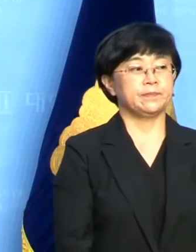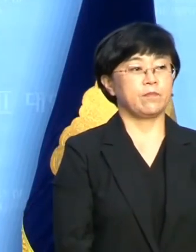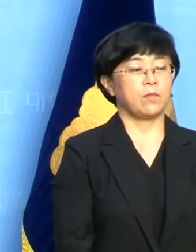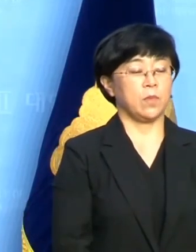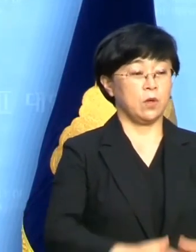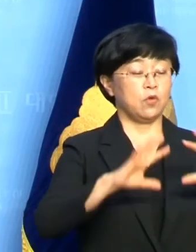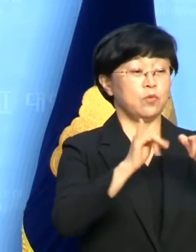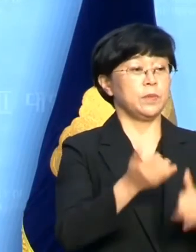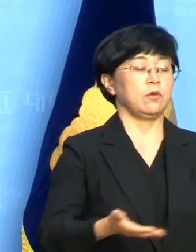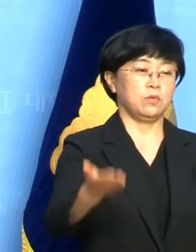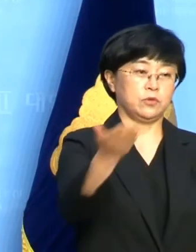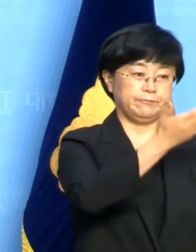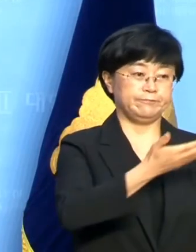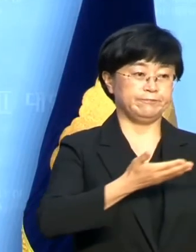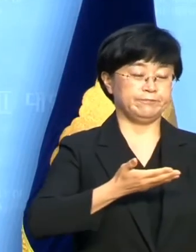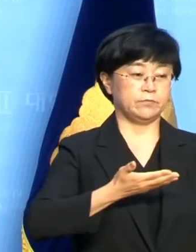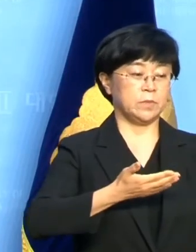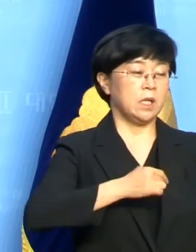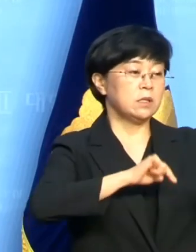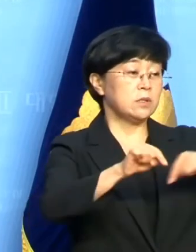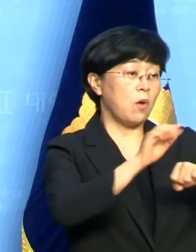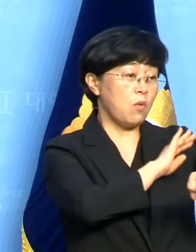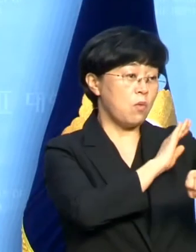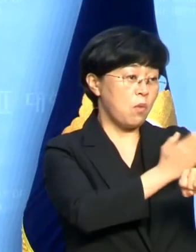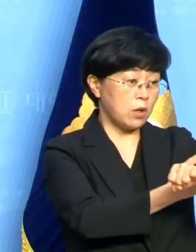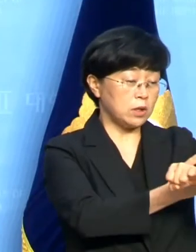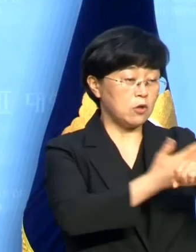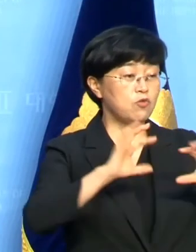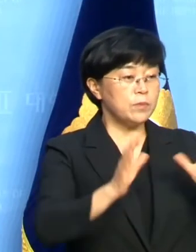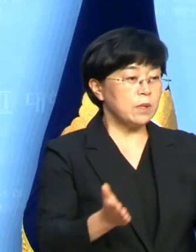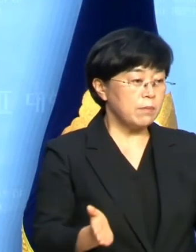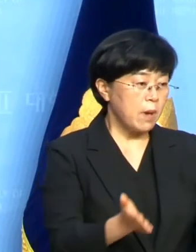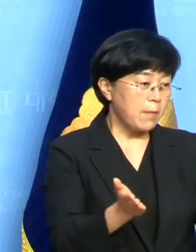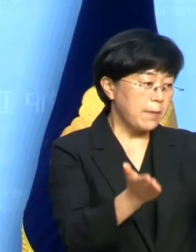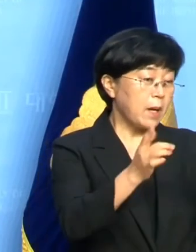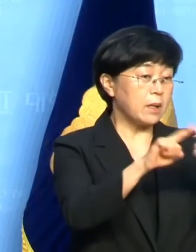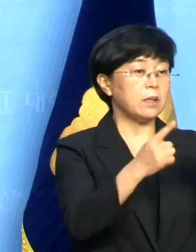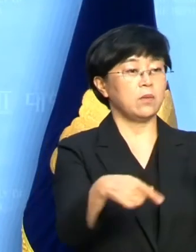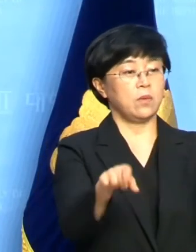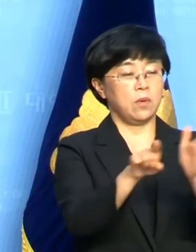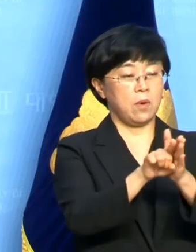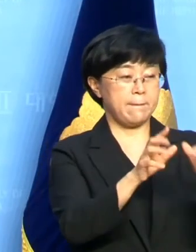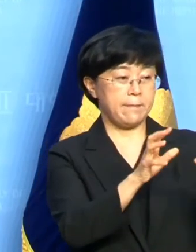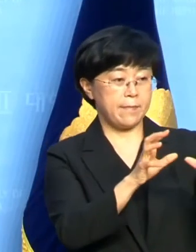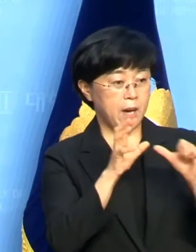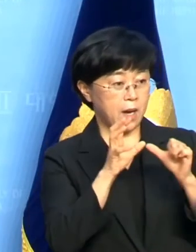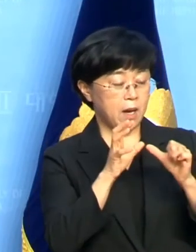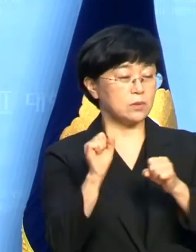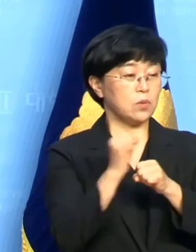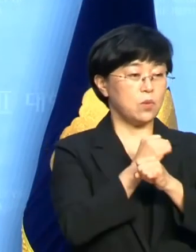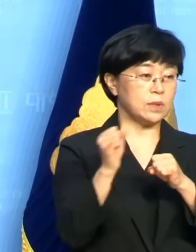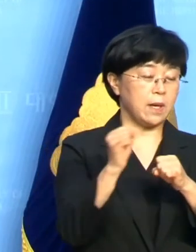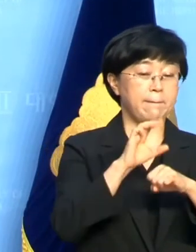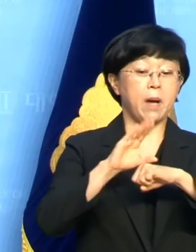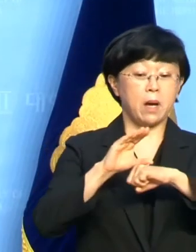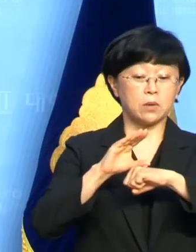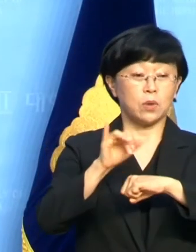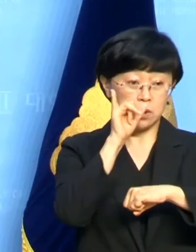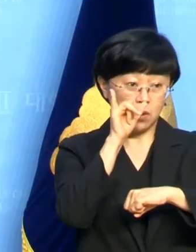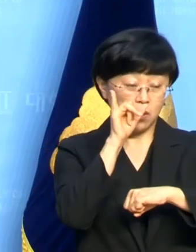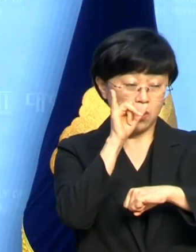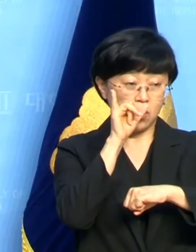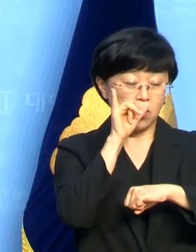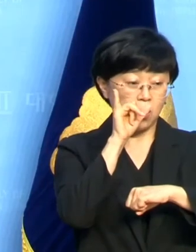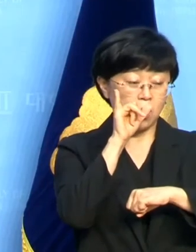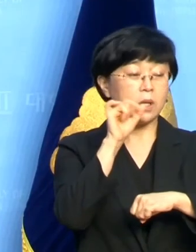국민 여러분 정권이 국민을 선동과 이를 위한 수단으로 조작 방송을 작용한다면